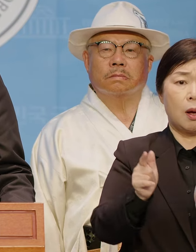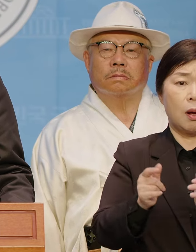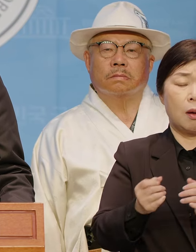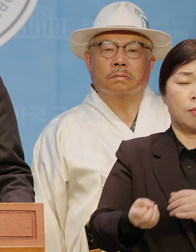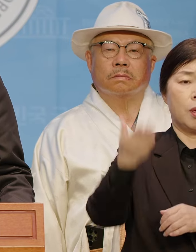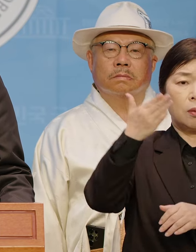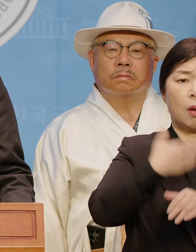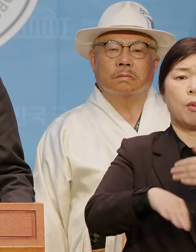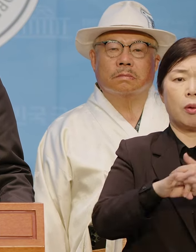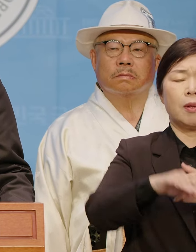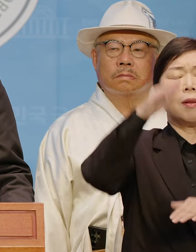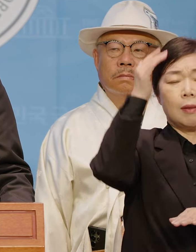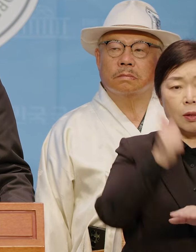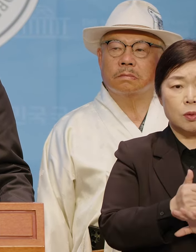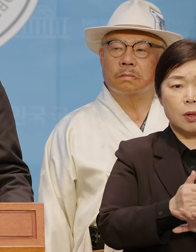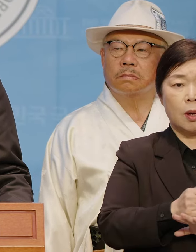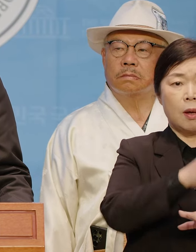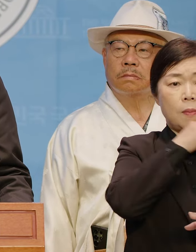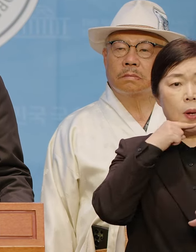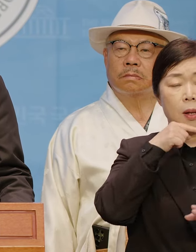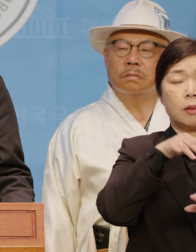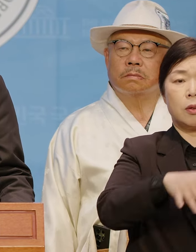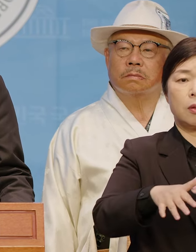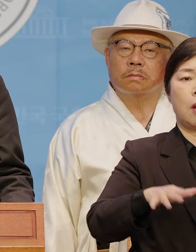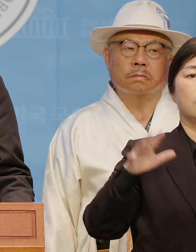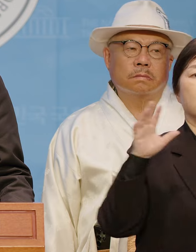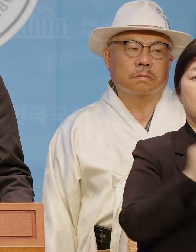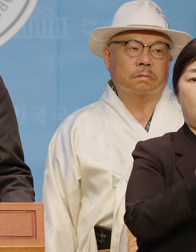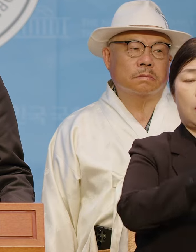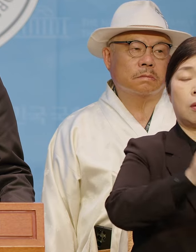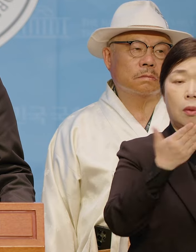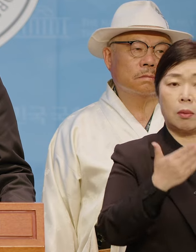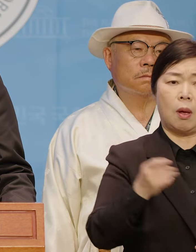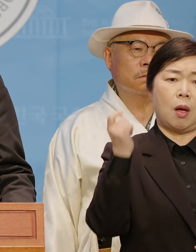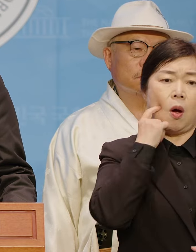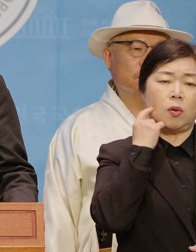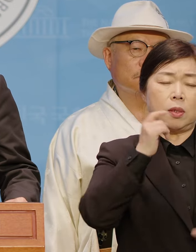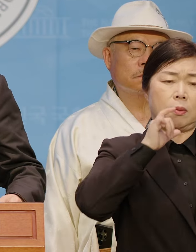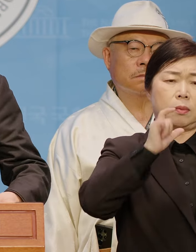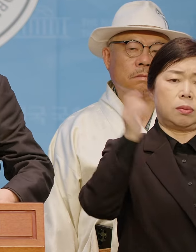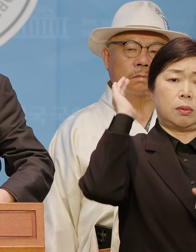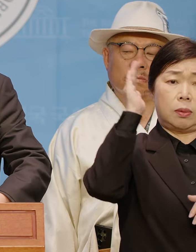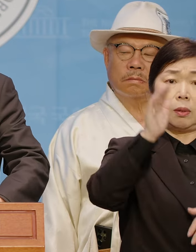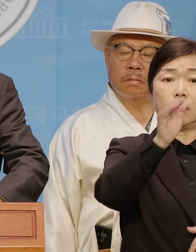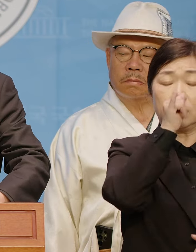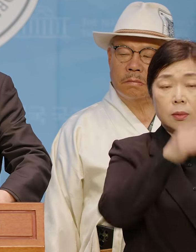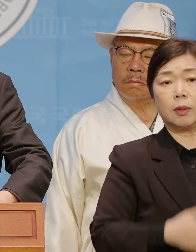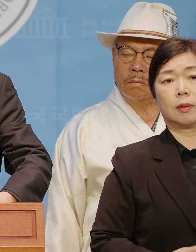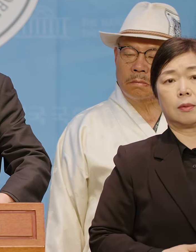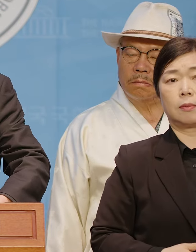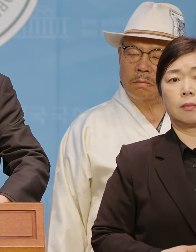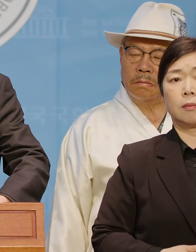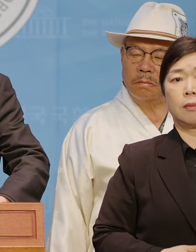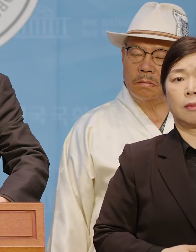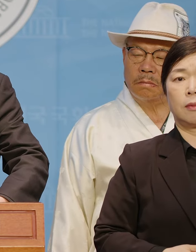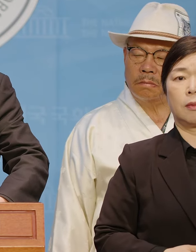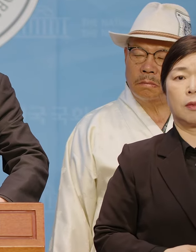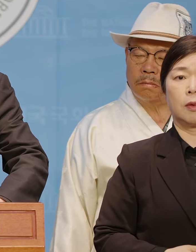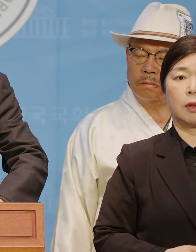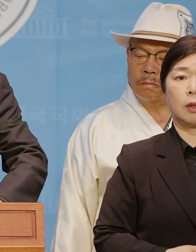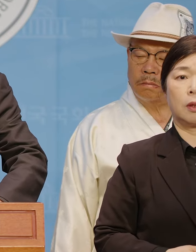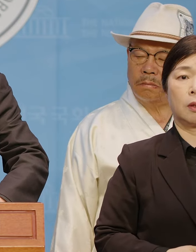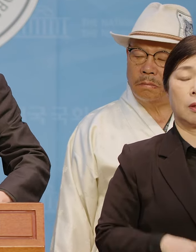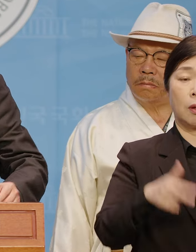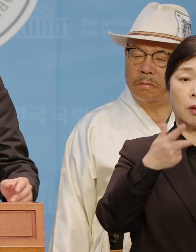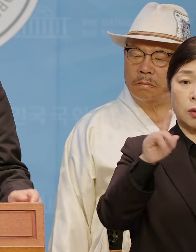적화통일이 된다는 등에 거짓 선동과 비방을 일삼으며 여전히 혹세무민 하고 있습니다